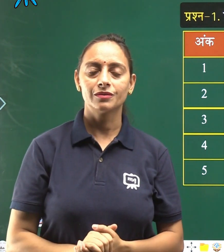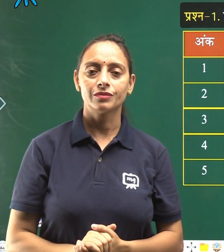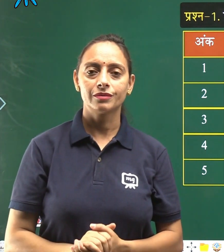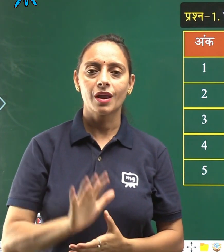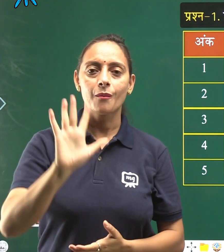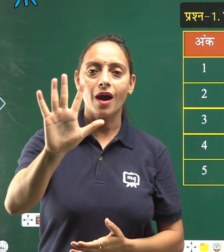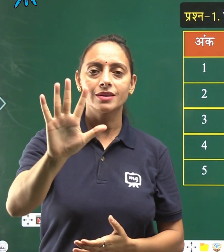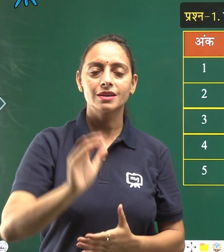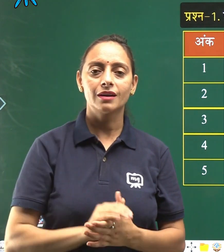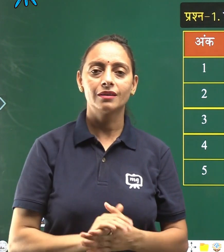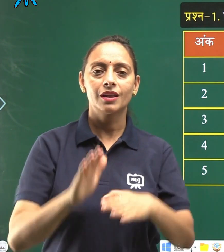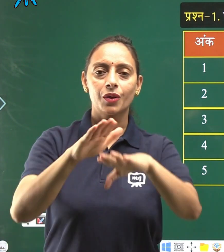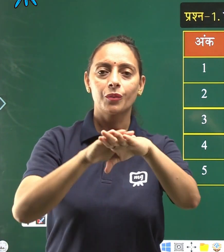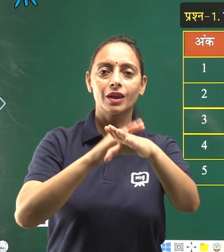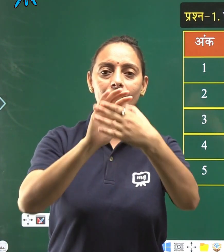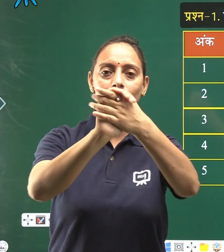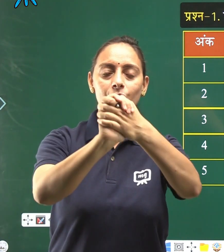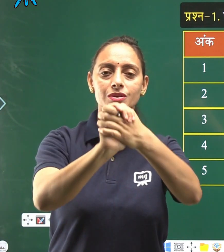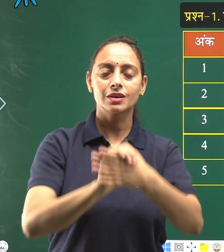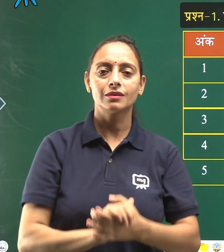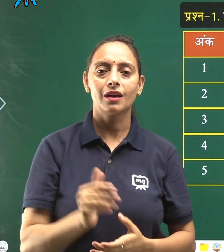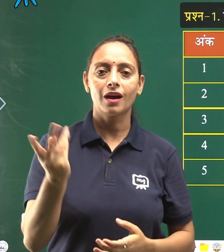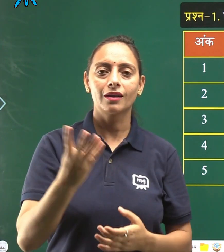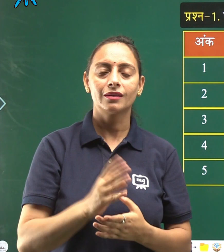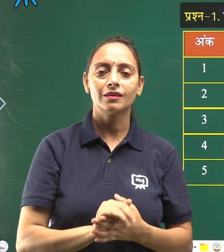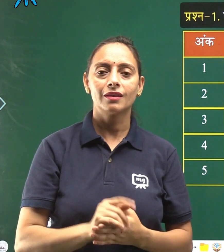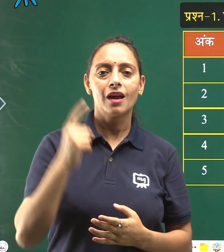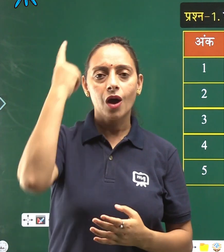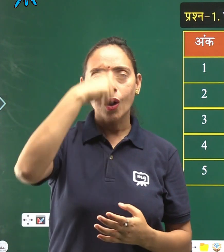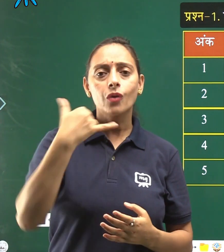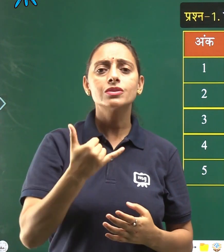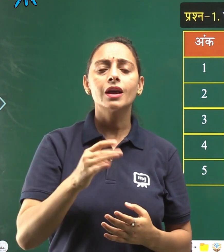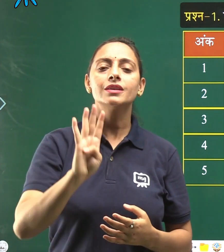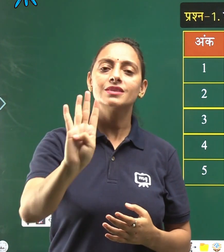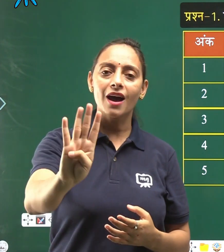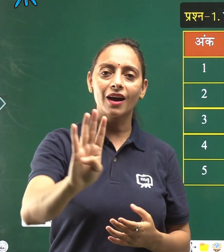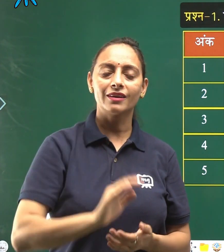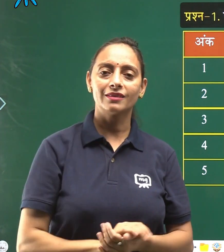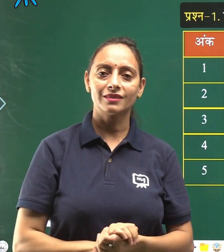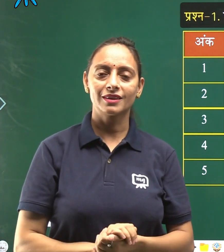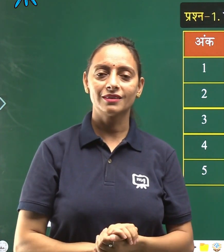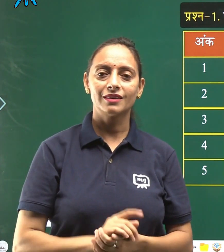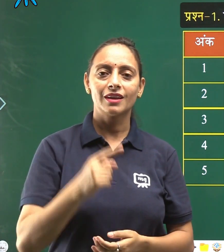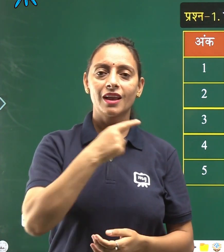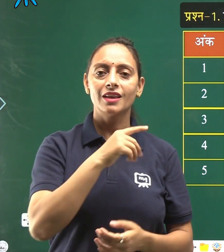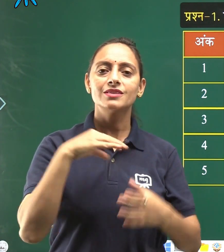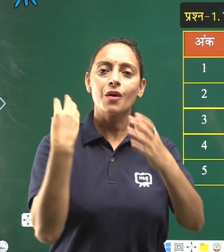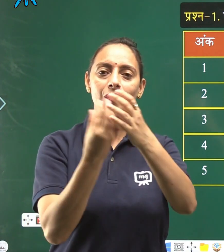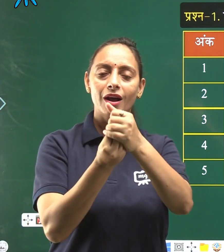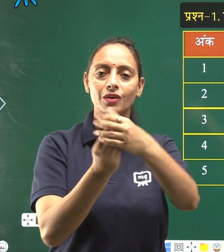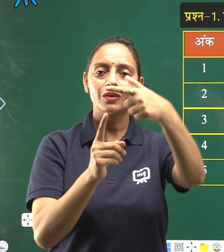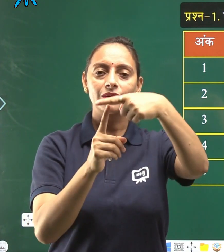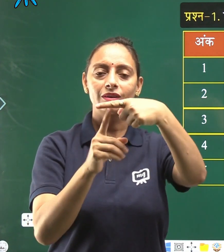5 का परम मित्र अंक 4 होता है और इन सब का योग